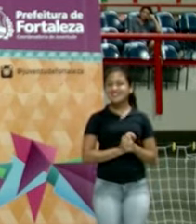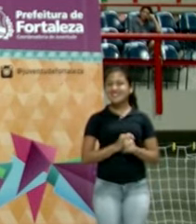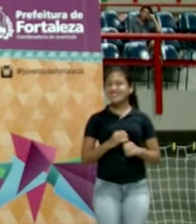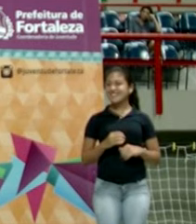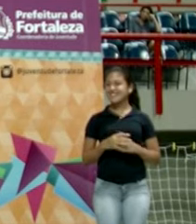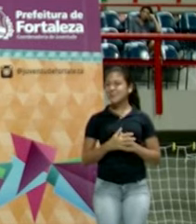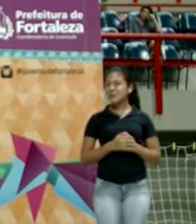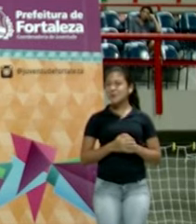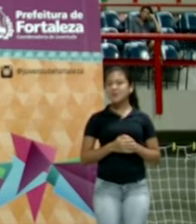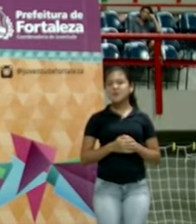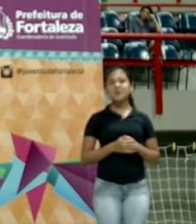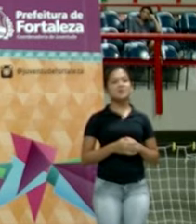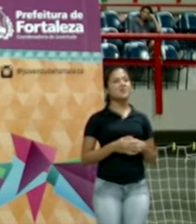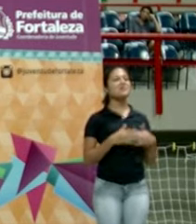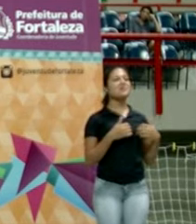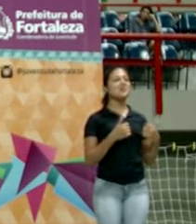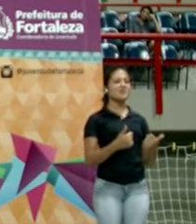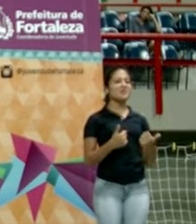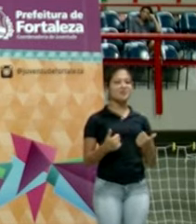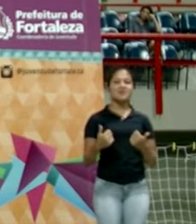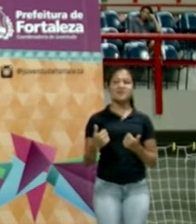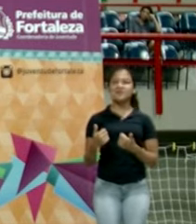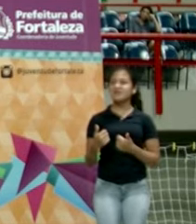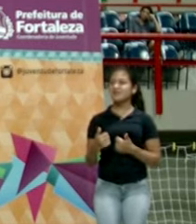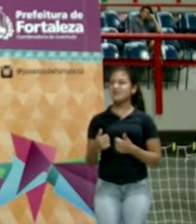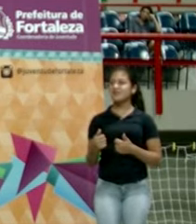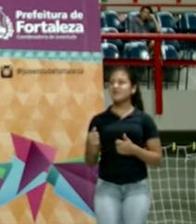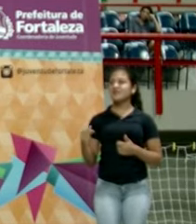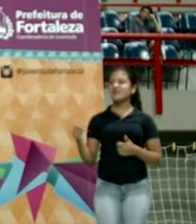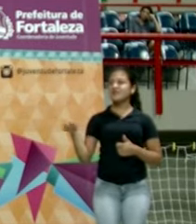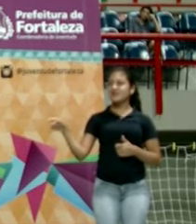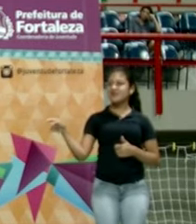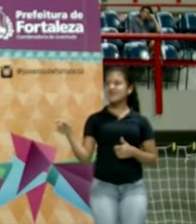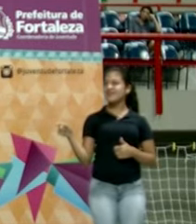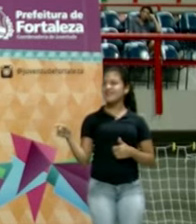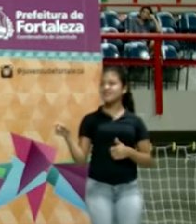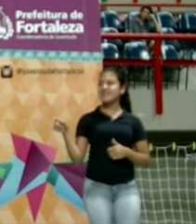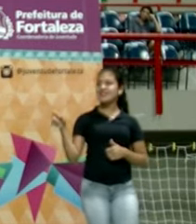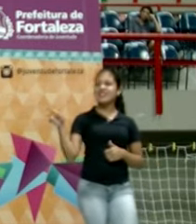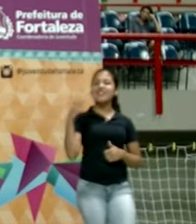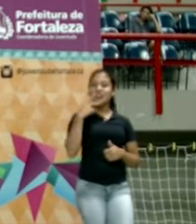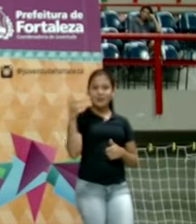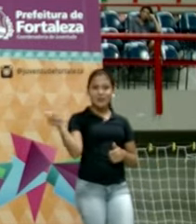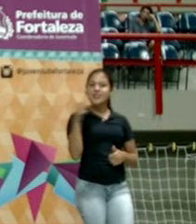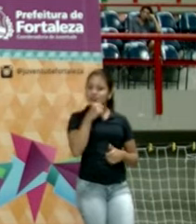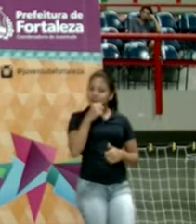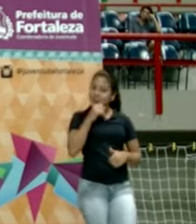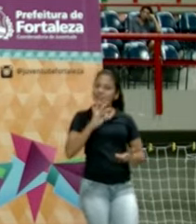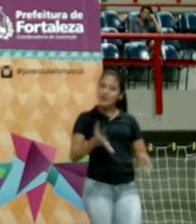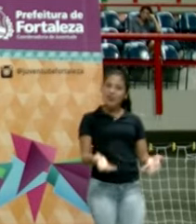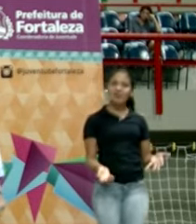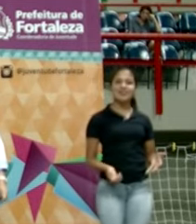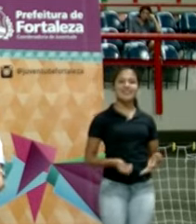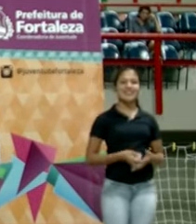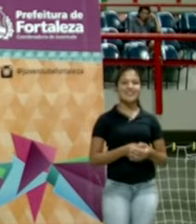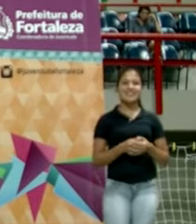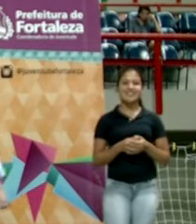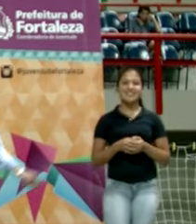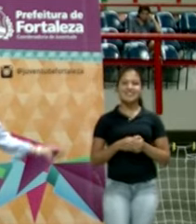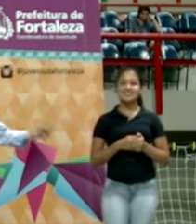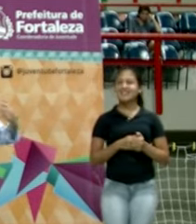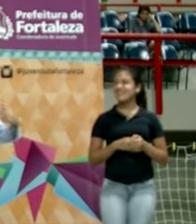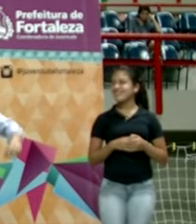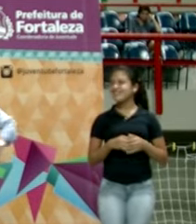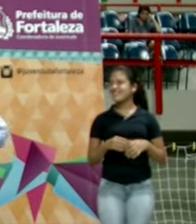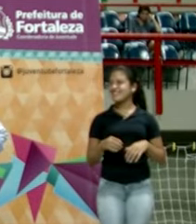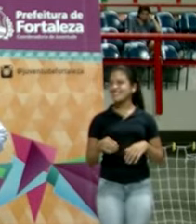Muito bem. O Henrique e o Zé Filho são mais novos, viu? Você não é o caçula, não. Bora aqui. Então, o